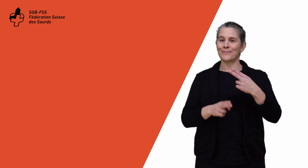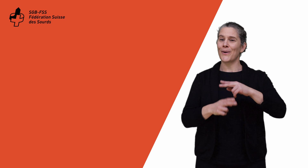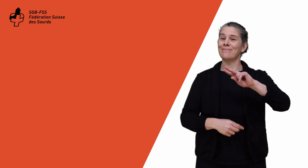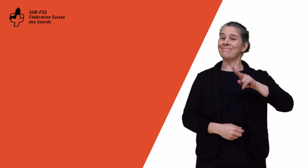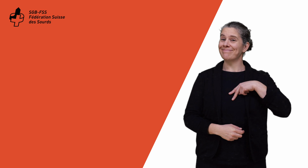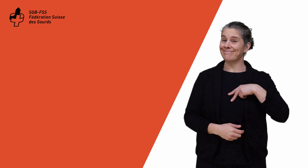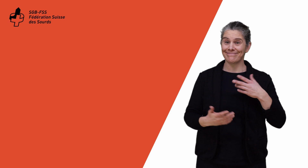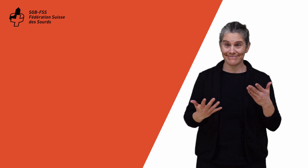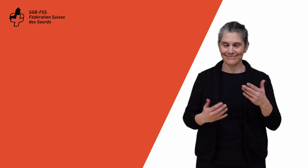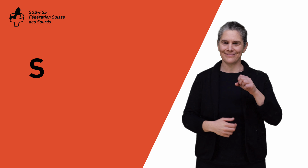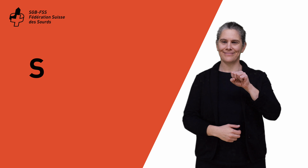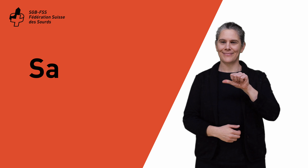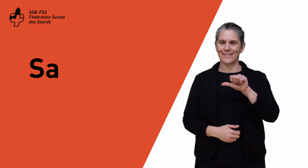Mon nom est...